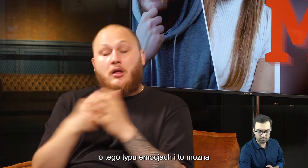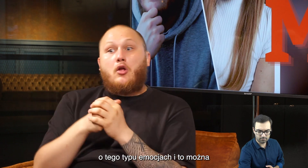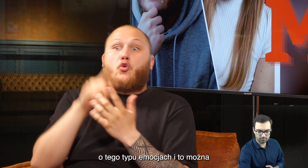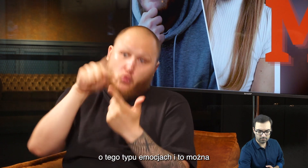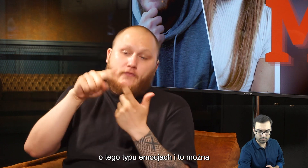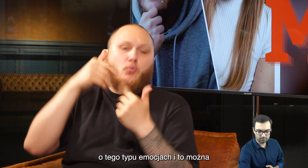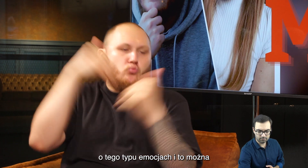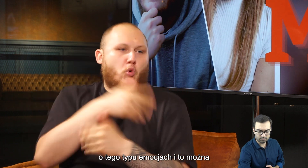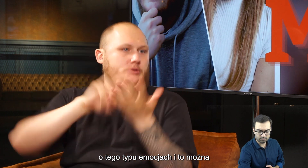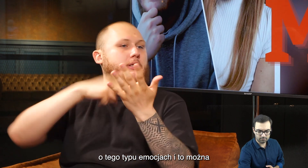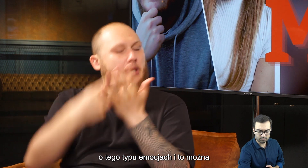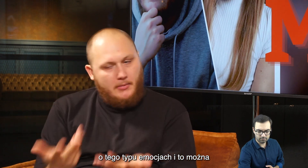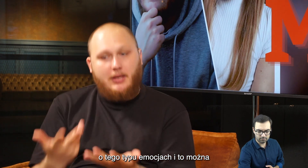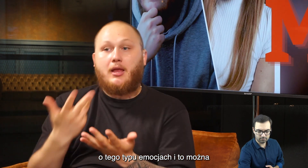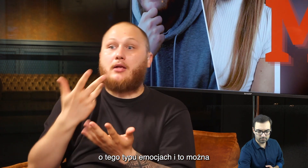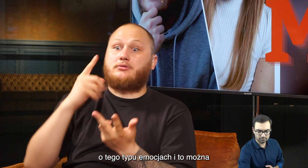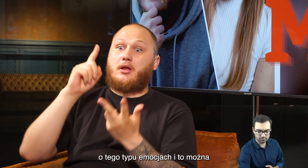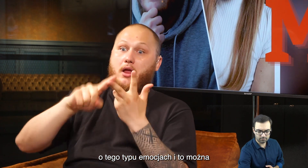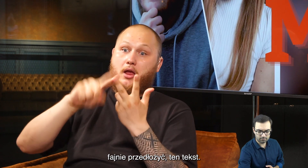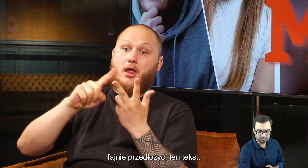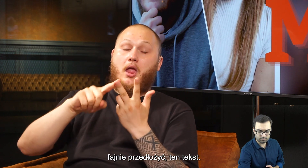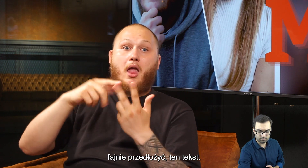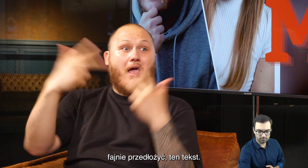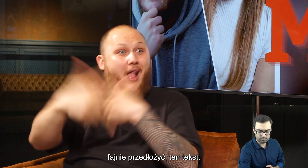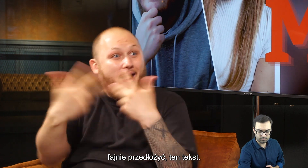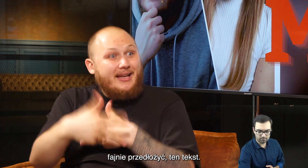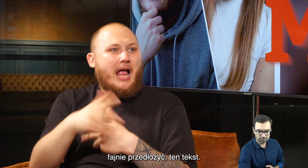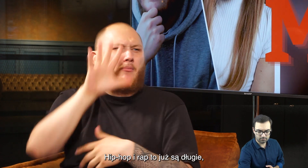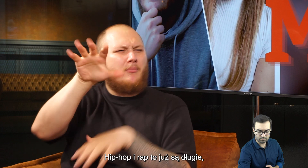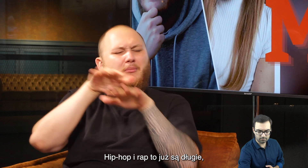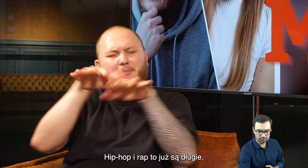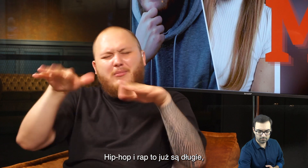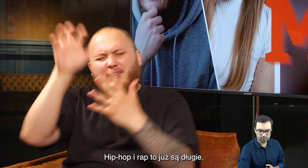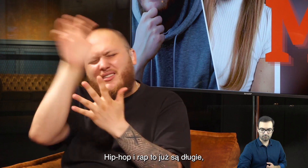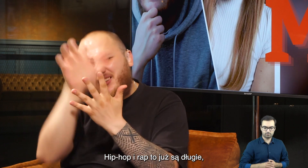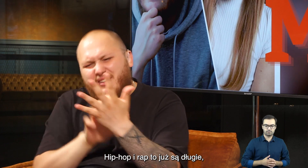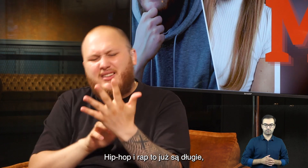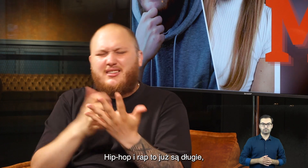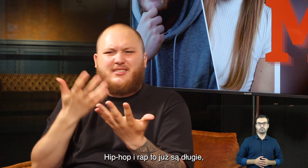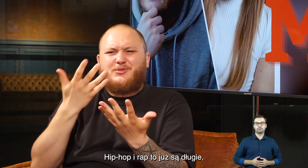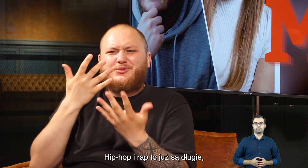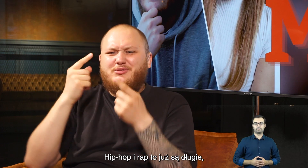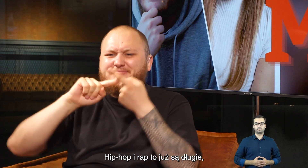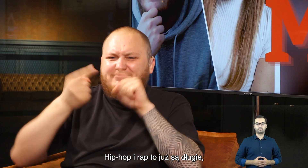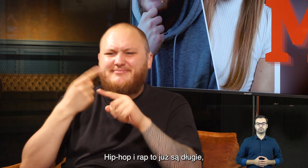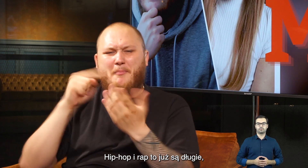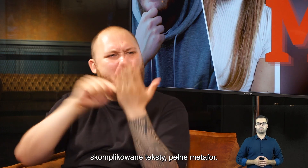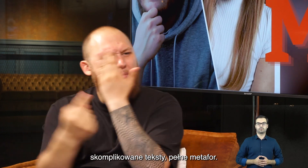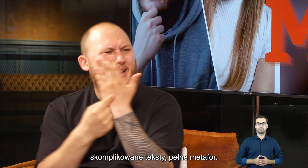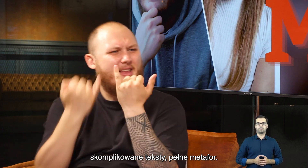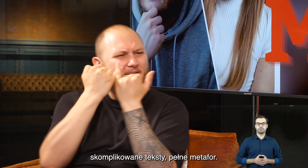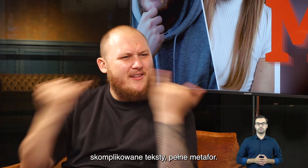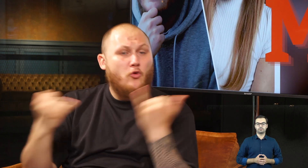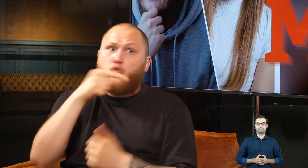miłości, o tego typu emocjach i to można fajnie przełożyć, ten tekst. Hip-hop i rap jest, no już to już są